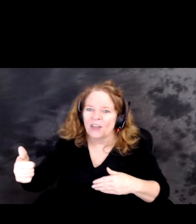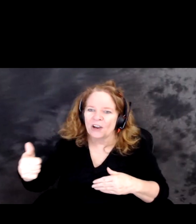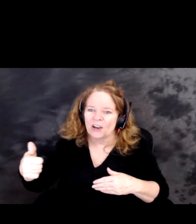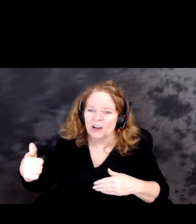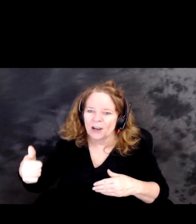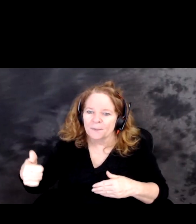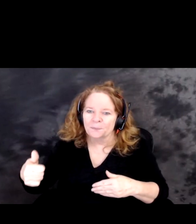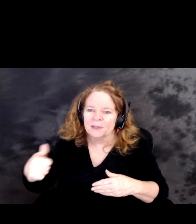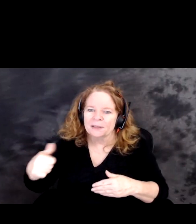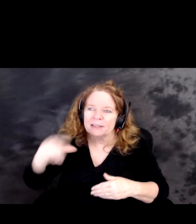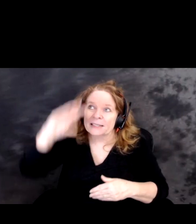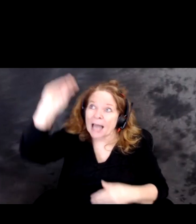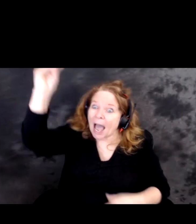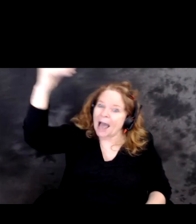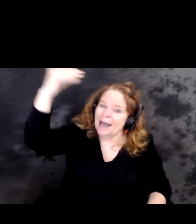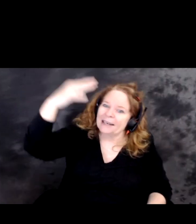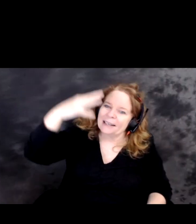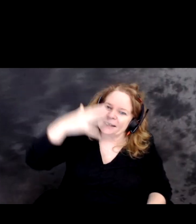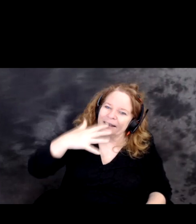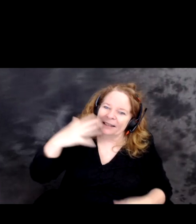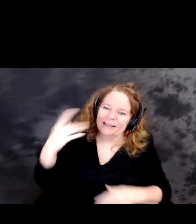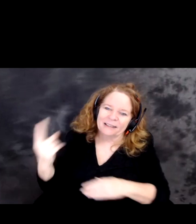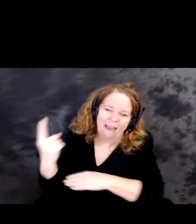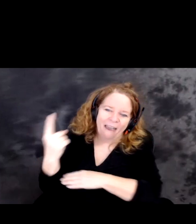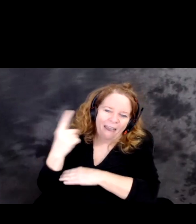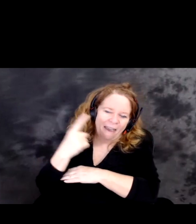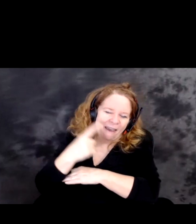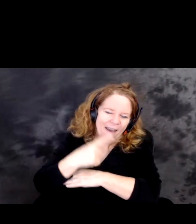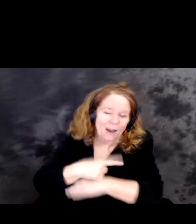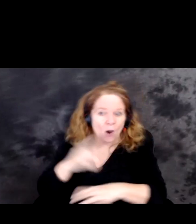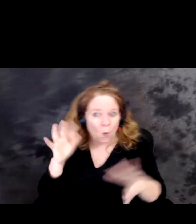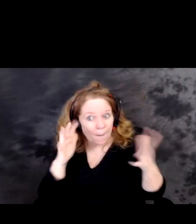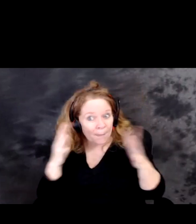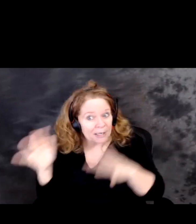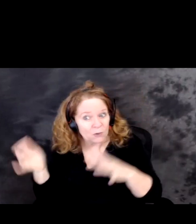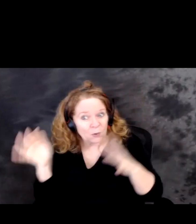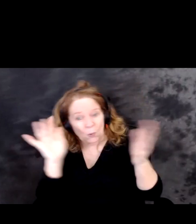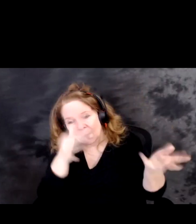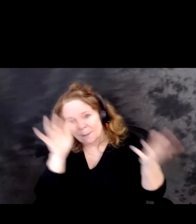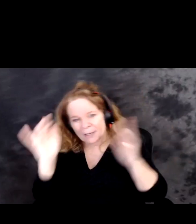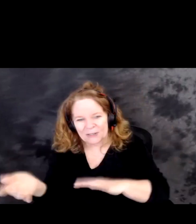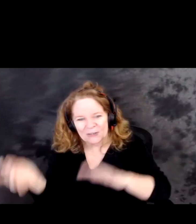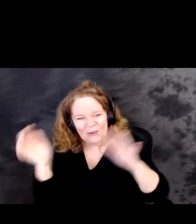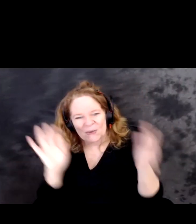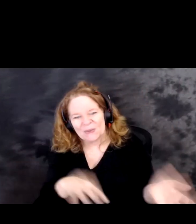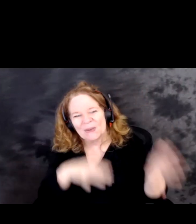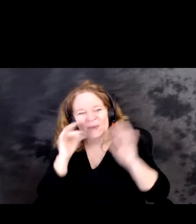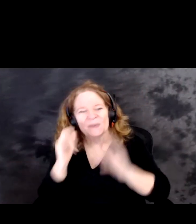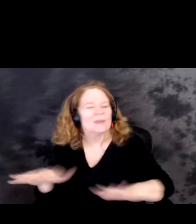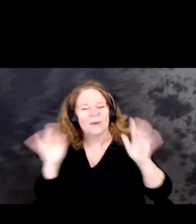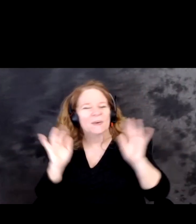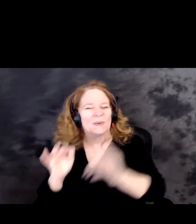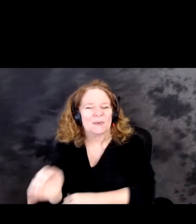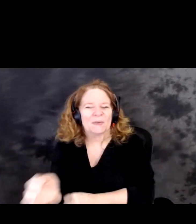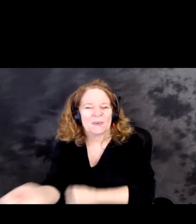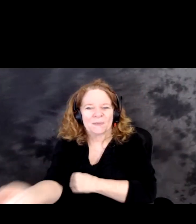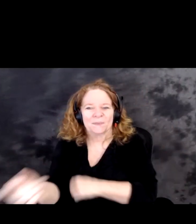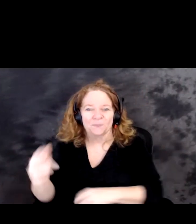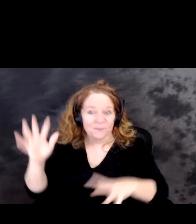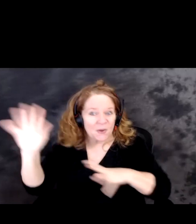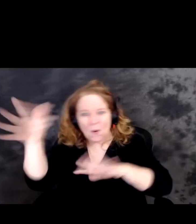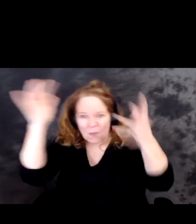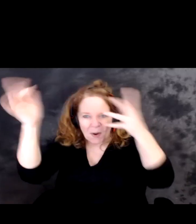Marvin, otro día soleado. Whoopity-doo, whoopity-doo,